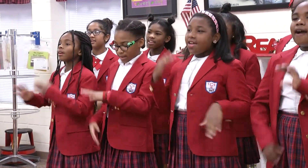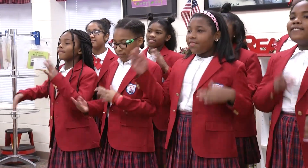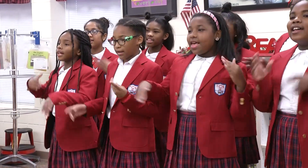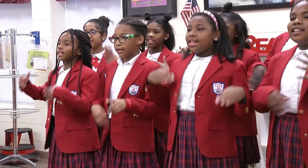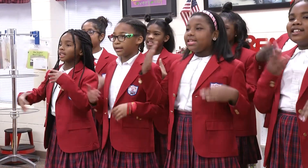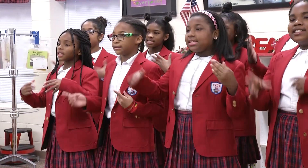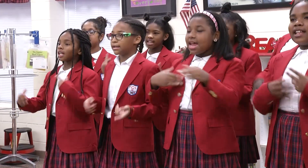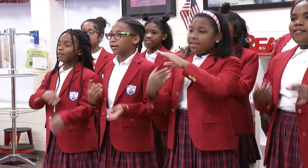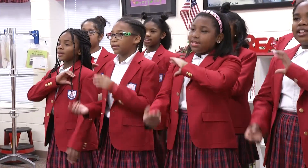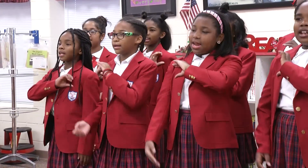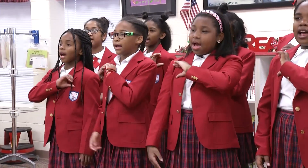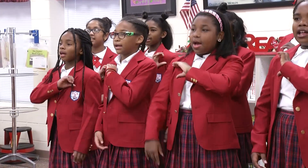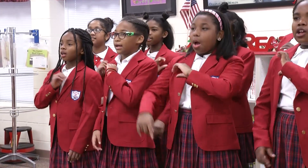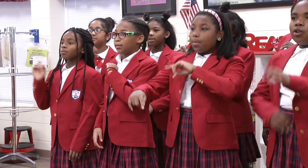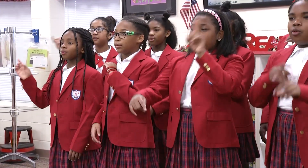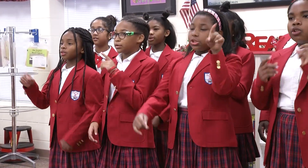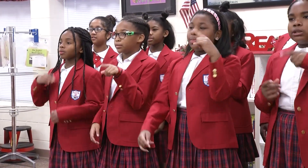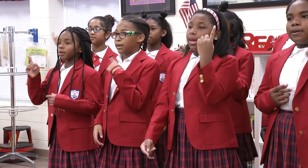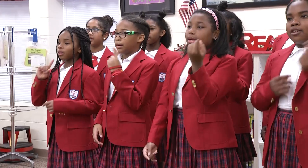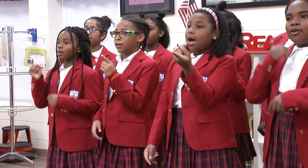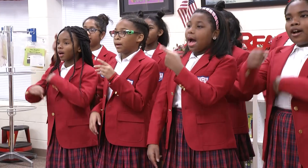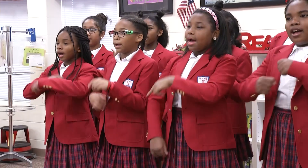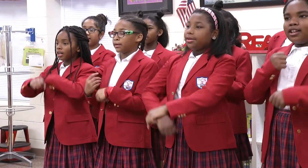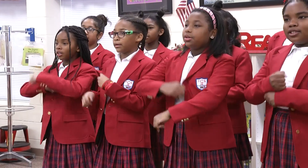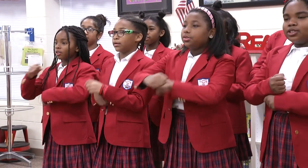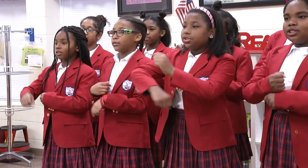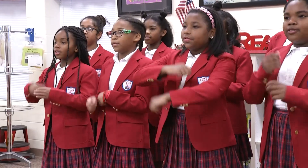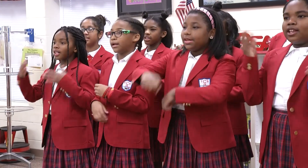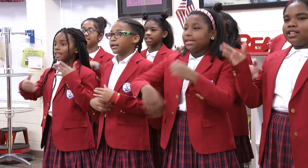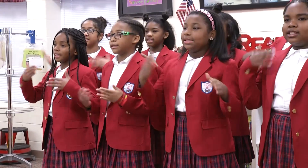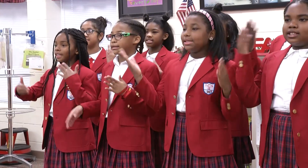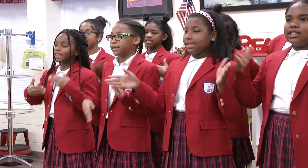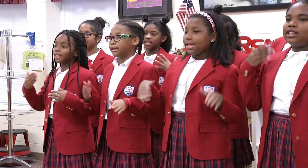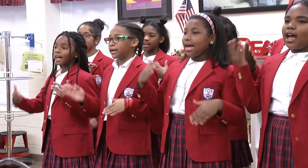Navidad. Feliz Navidad. Prospero año.